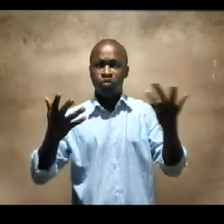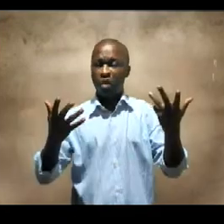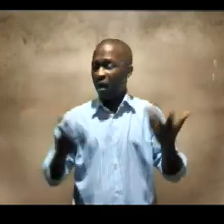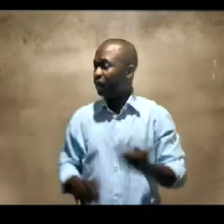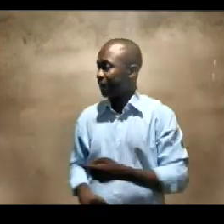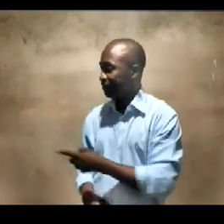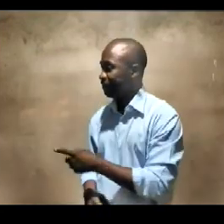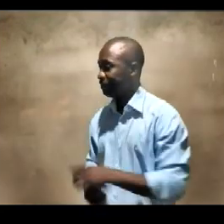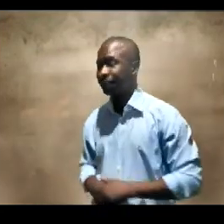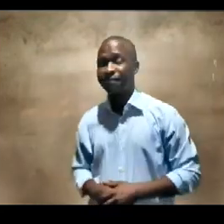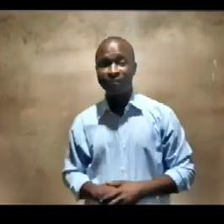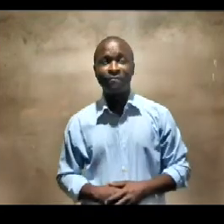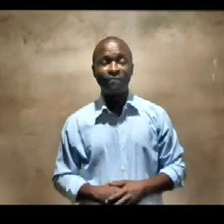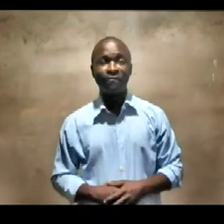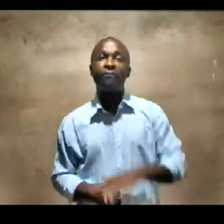nationale.